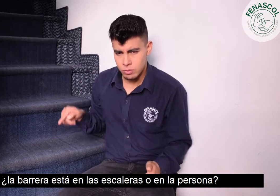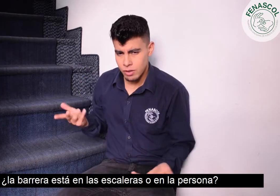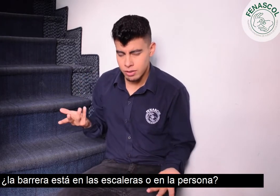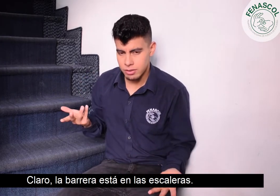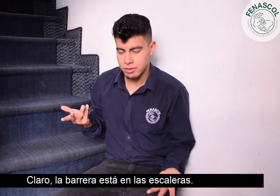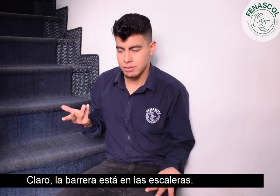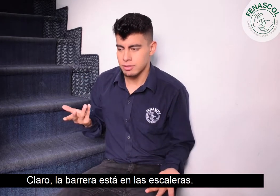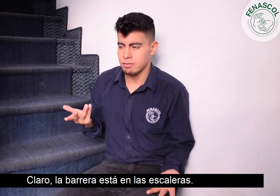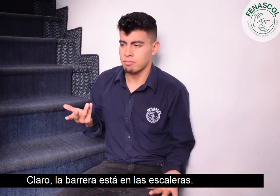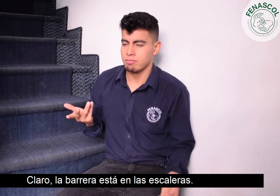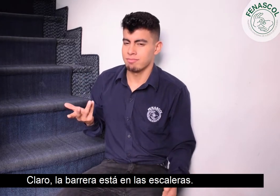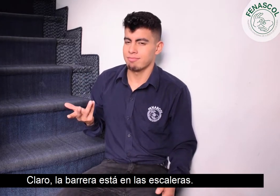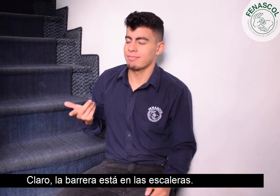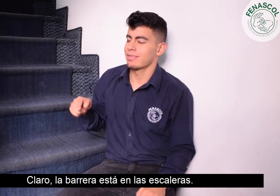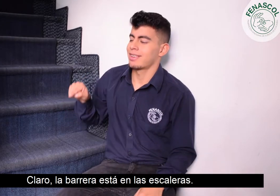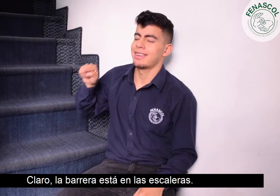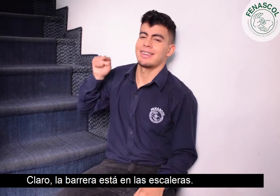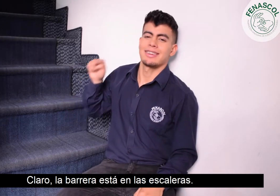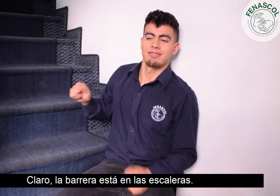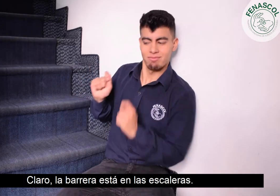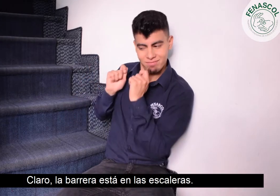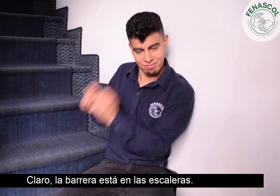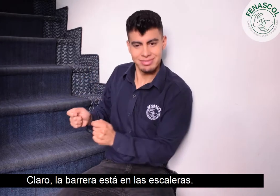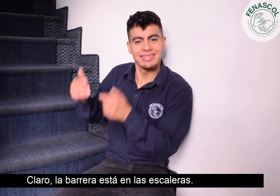claro la barrera está en las escaleras